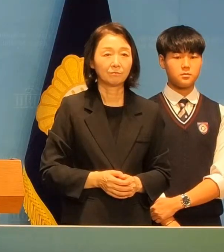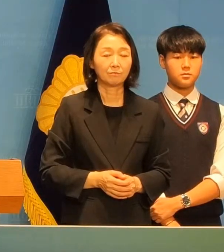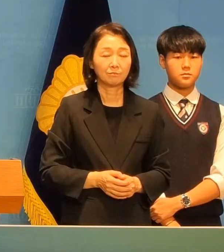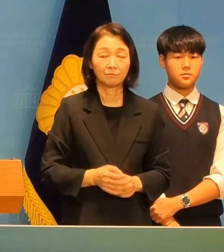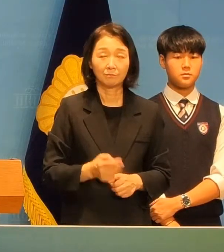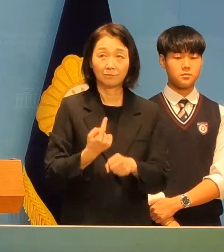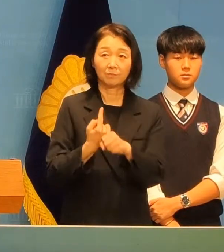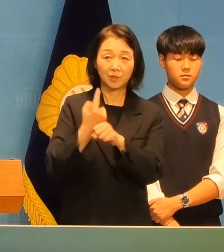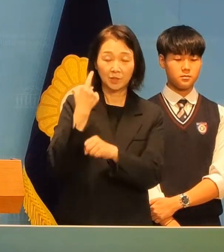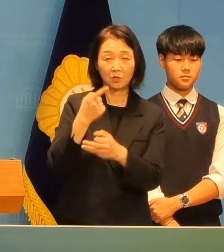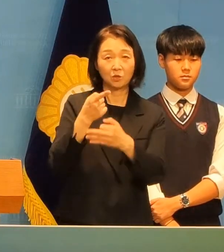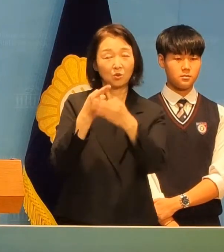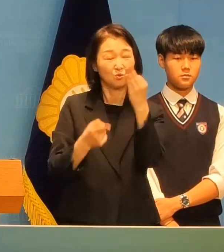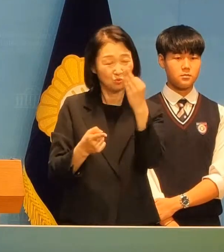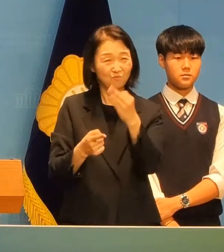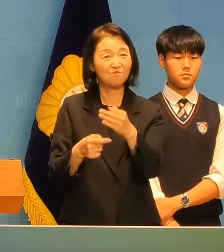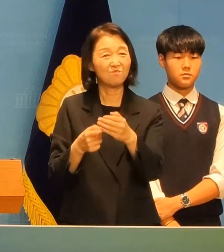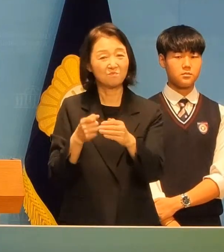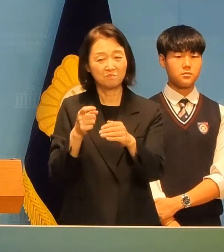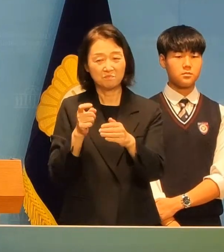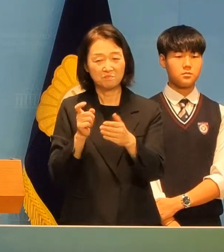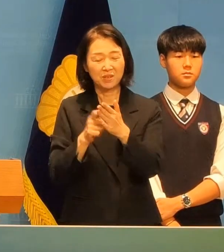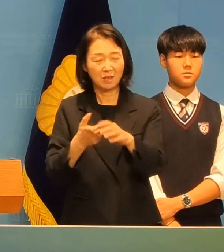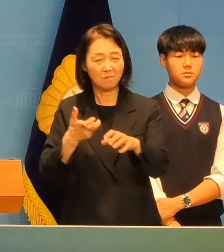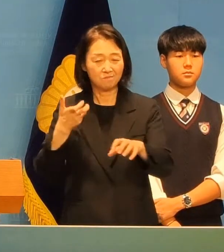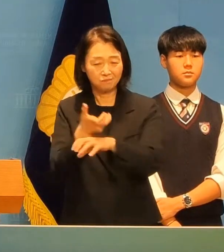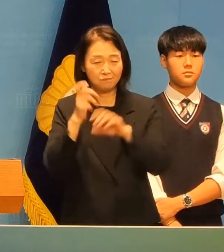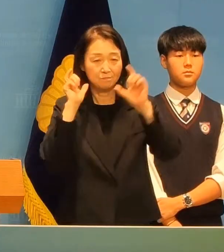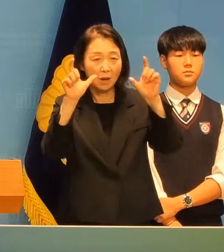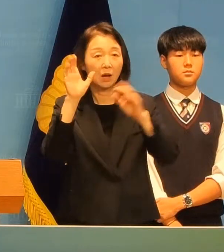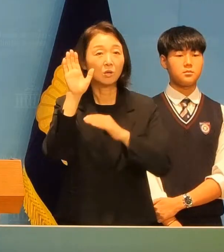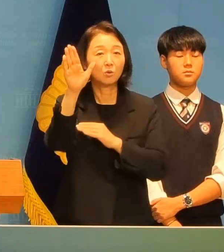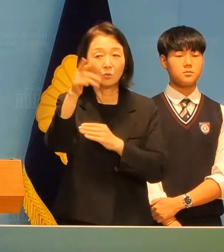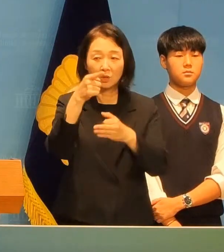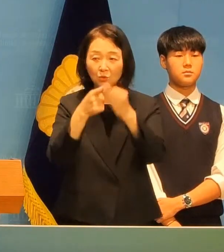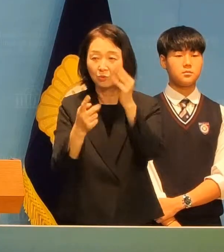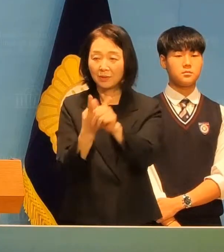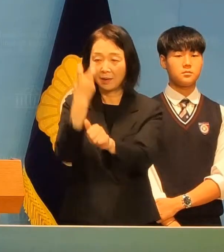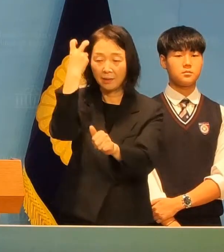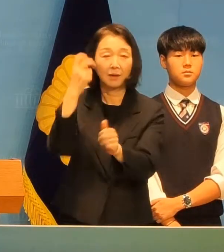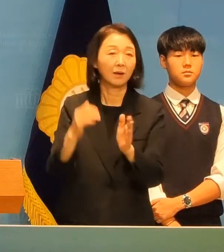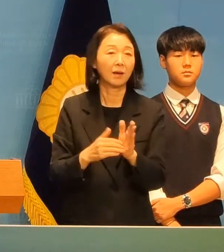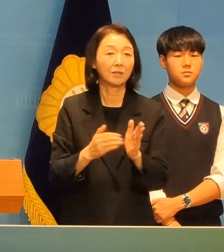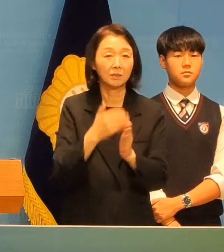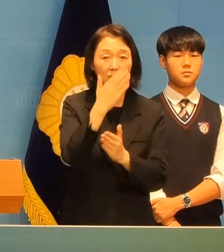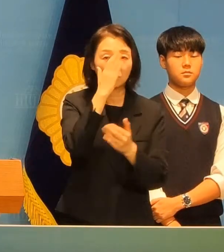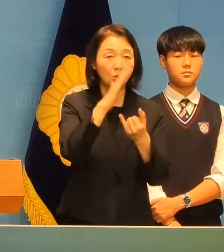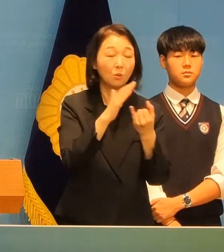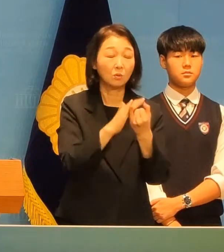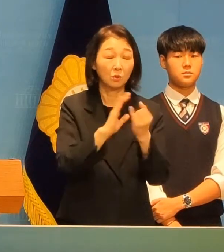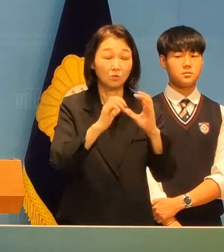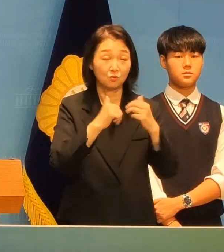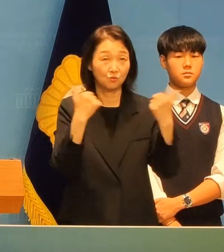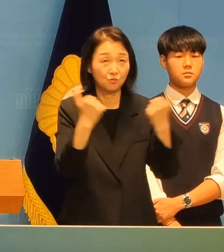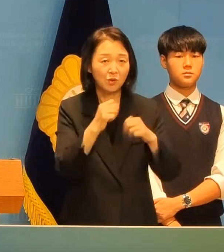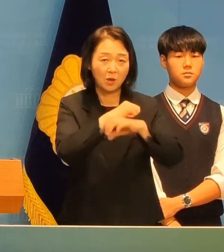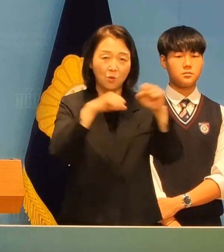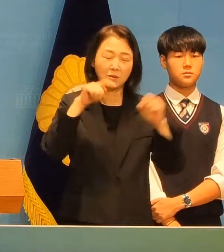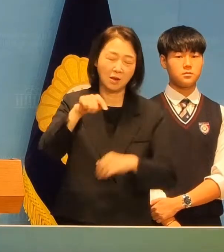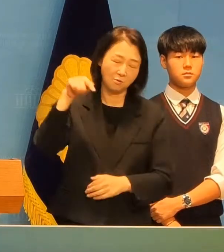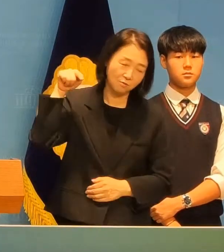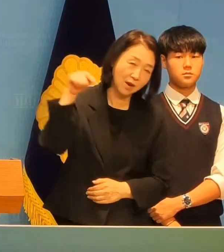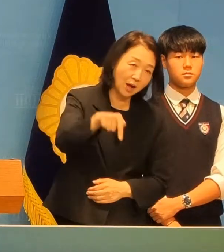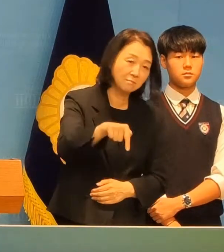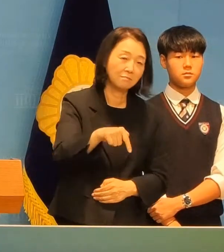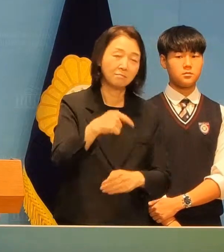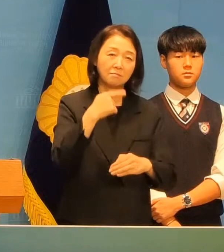작년 윤석열의 위헌위법적인 비상계엄 선포 직후부터 윤석열 탄핵까지 우리 청소년은 국회로, 광장으로 나아가